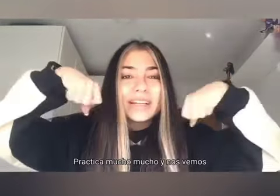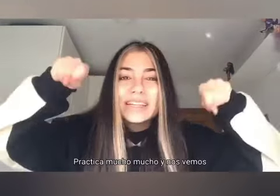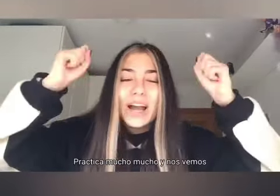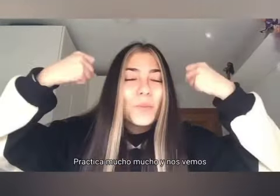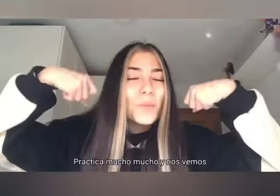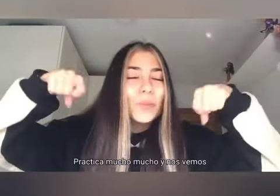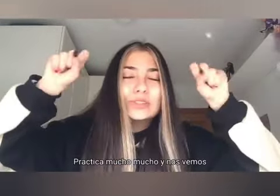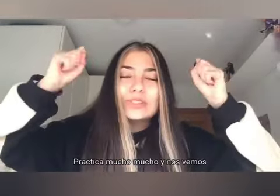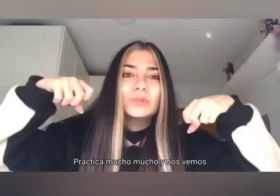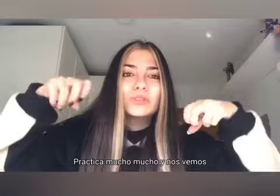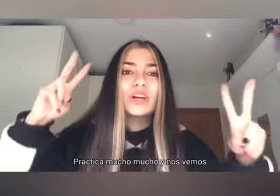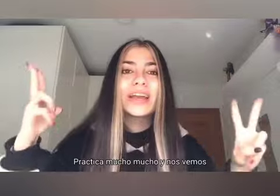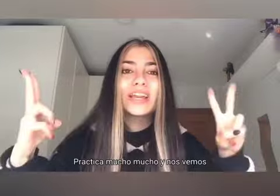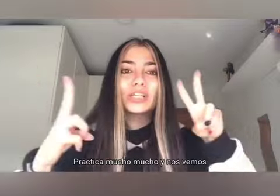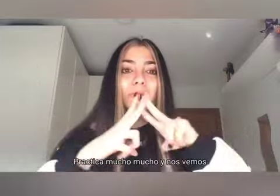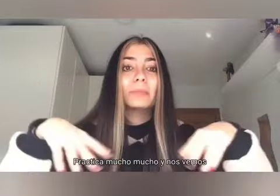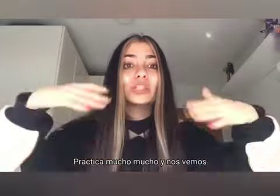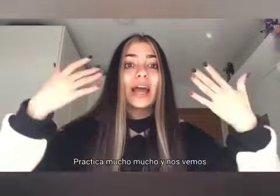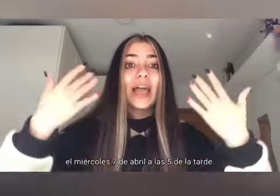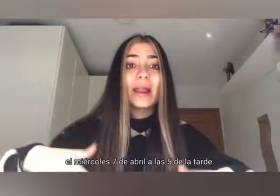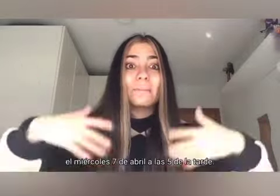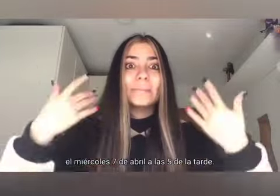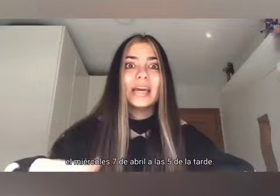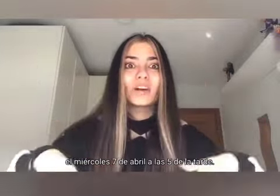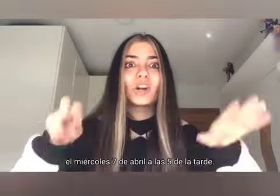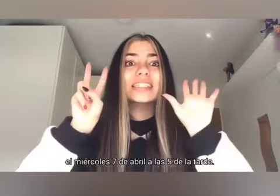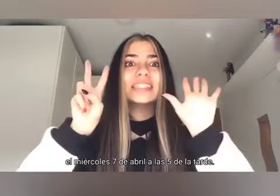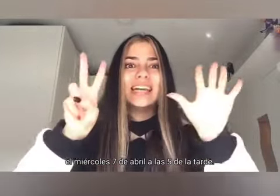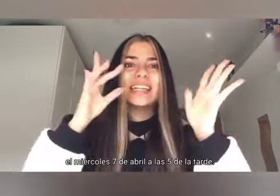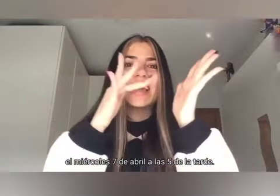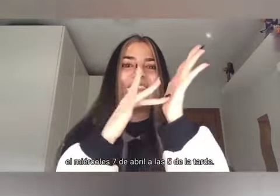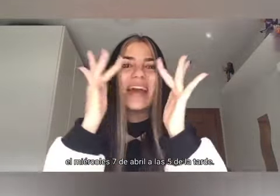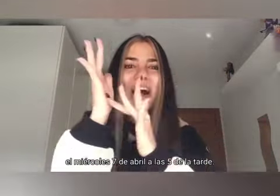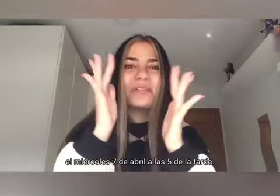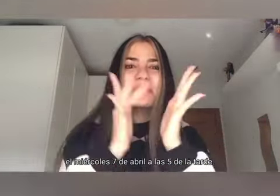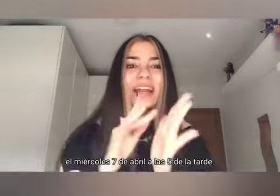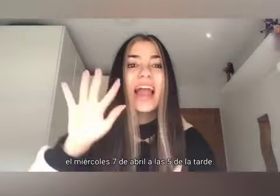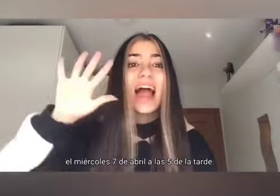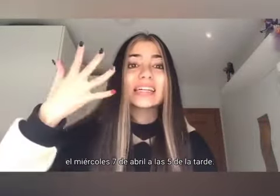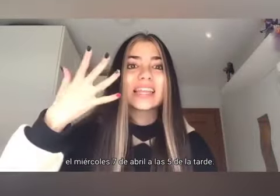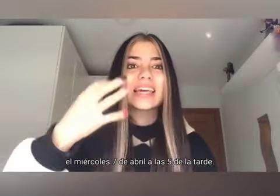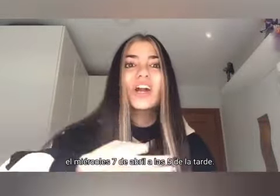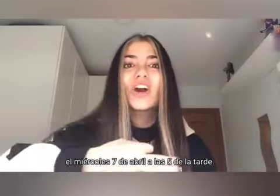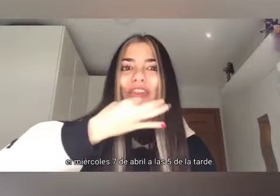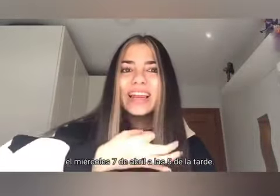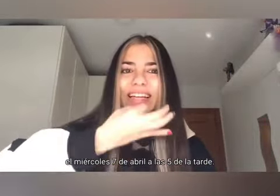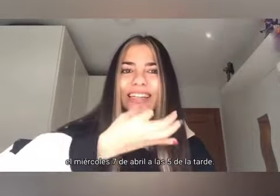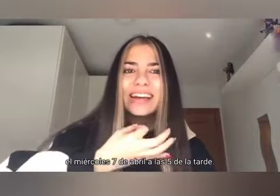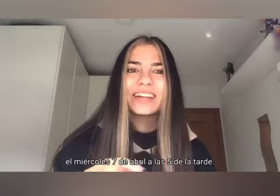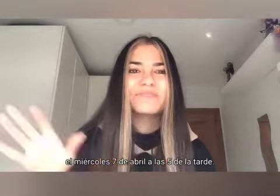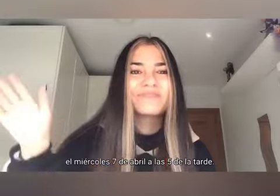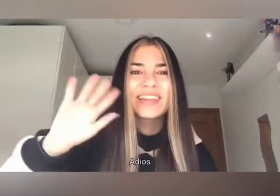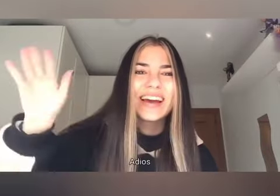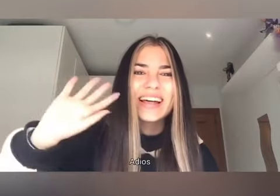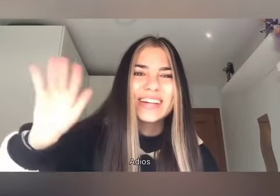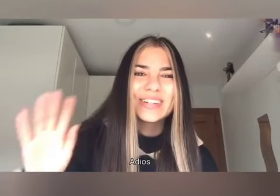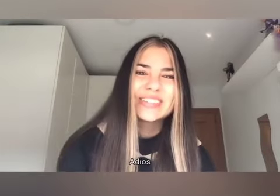Practica mucho, mucho y nos vemos el miércoles 7 de abril a las 5 de la tarde. ¡Adiós!